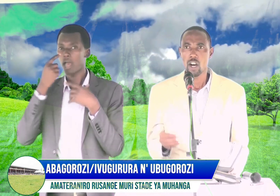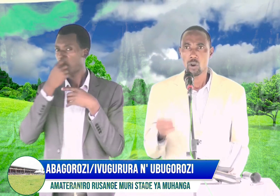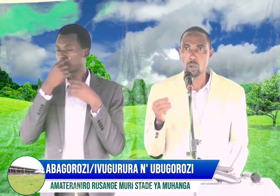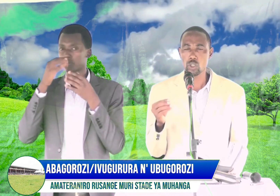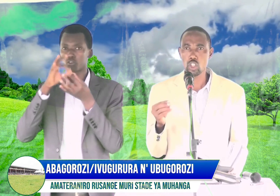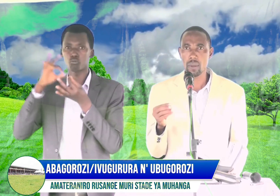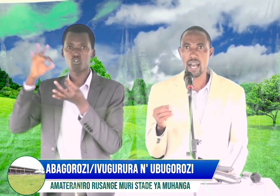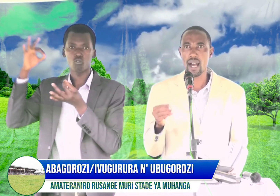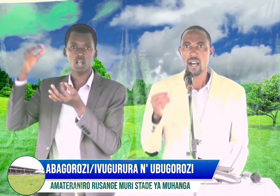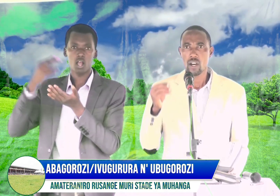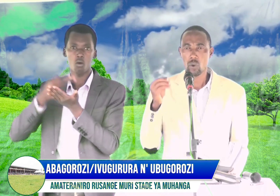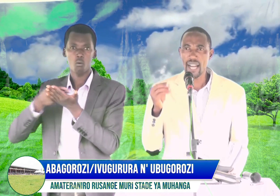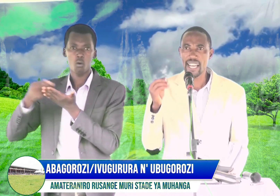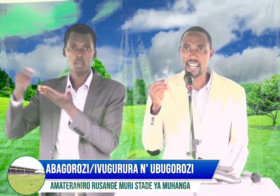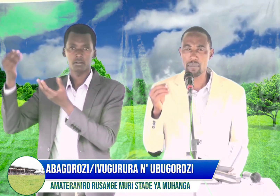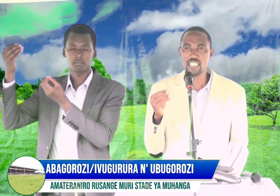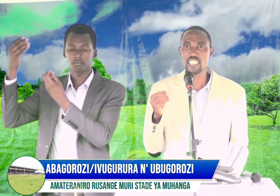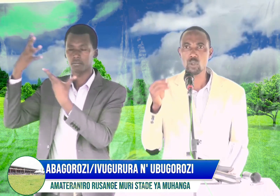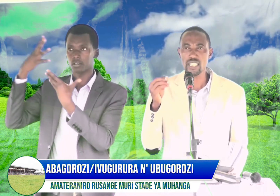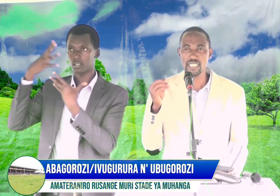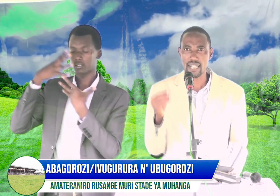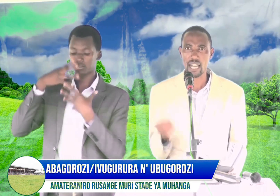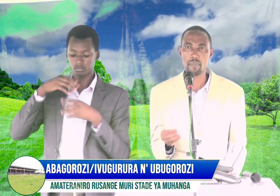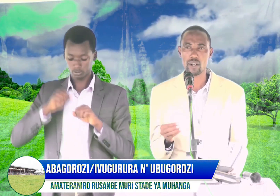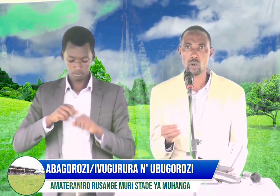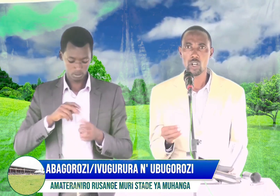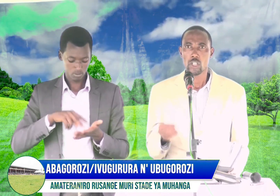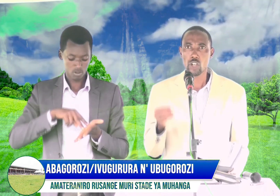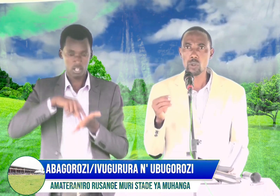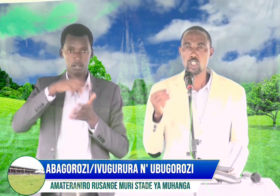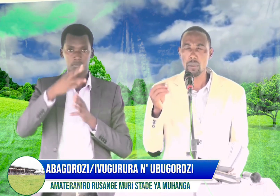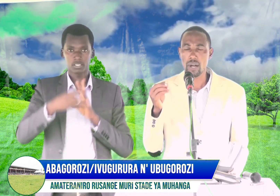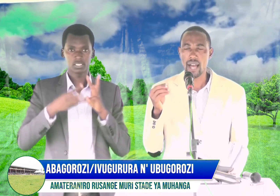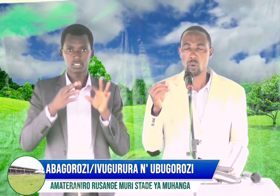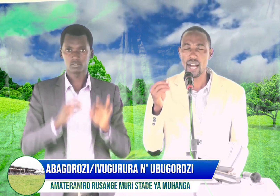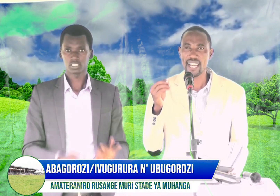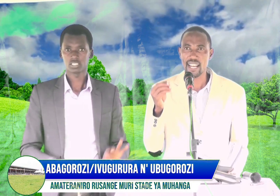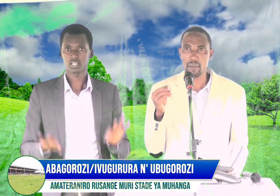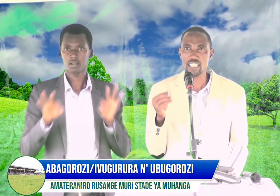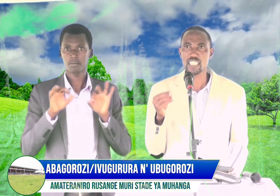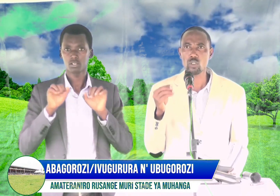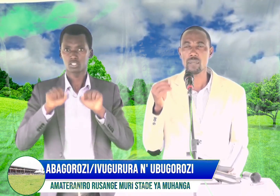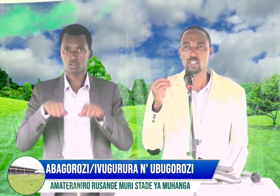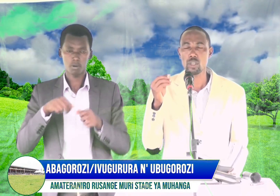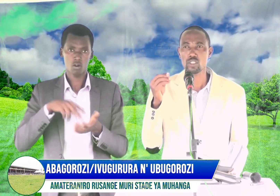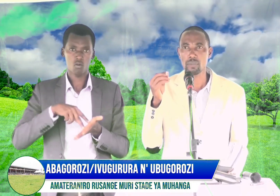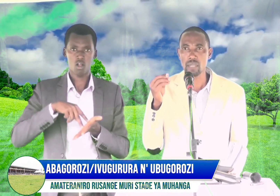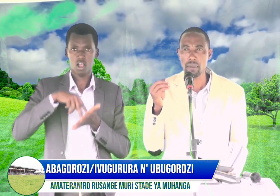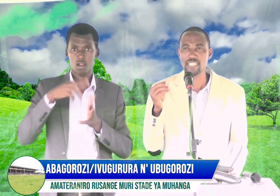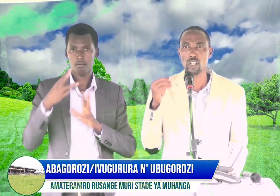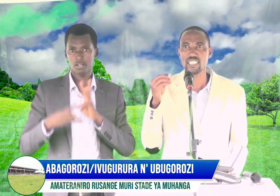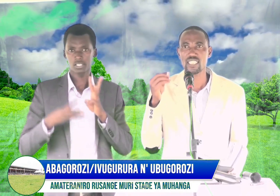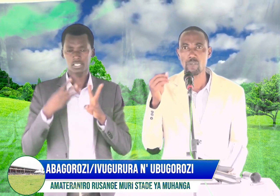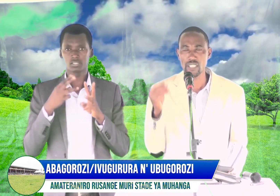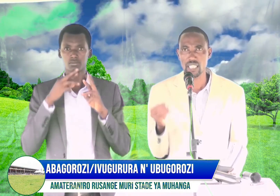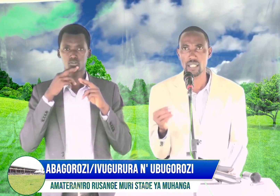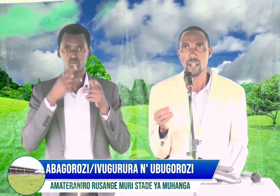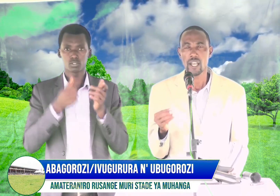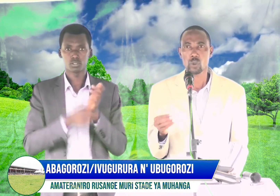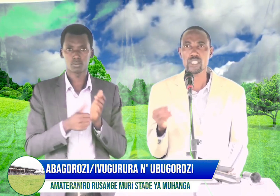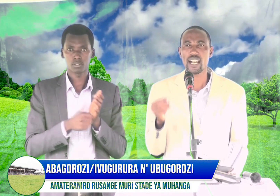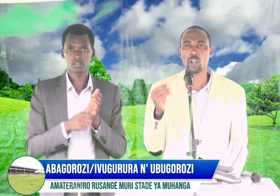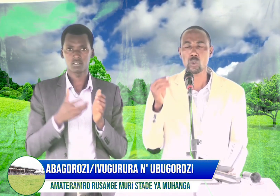wera wo gushobora guhagarara mu isi turi ingira kamaro yo gushobora guhagarara mu isi turi ibisubizo by'ibibazo isi